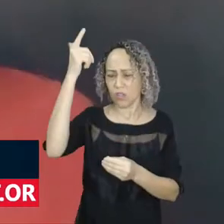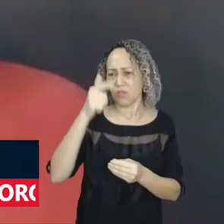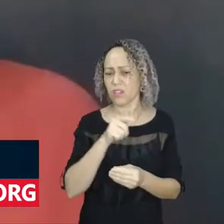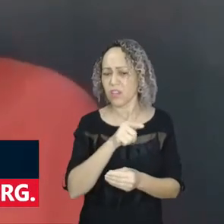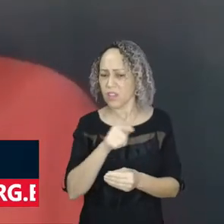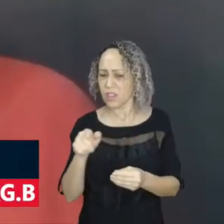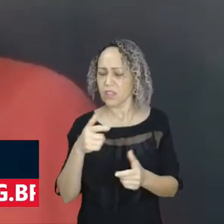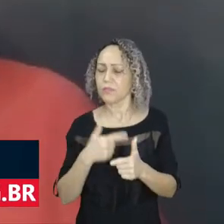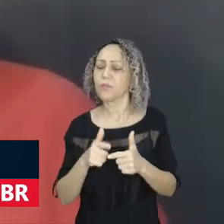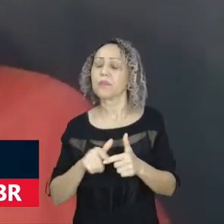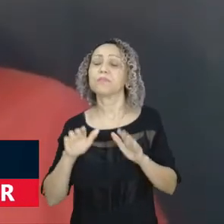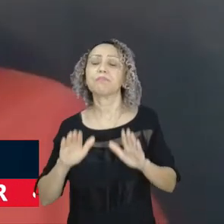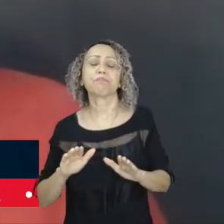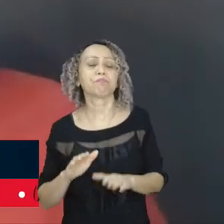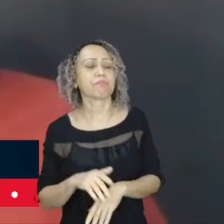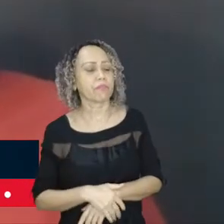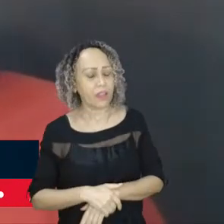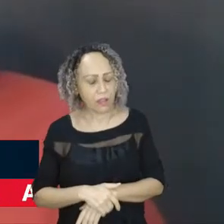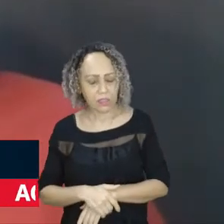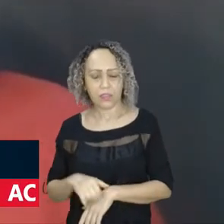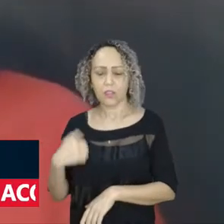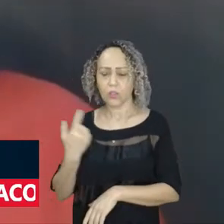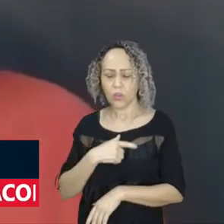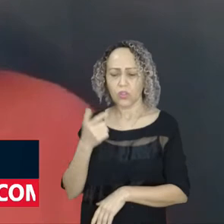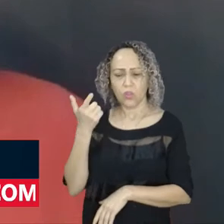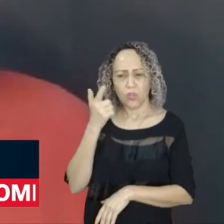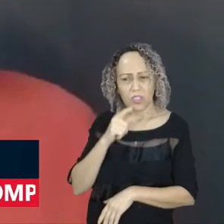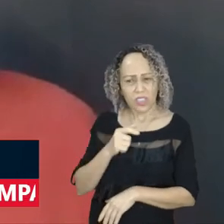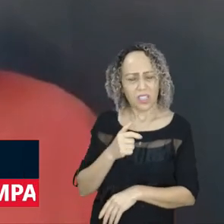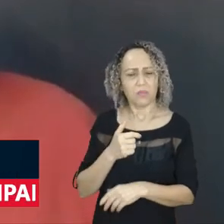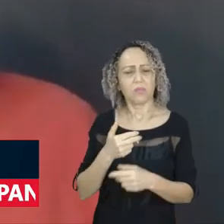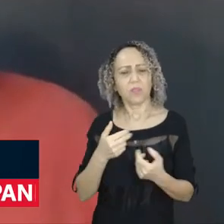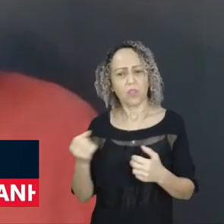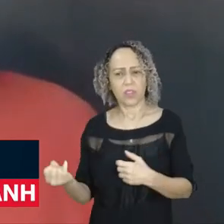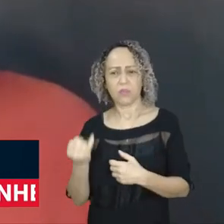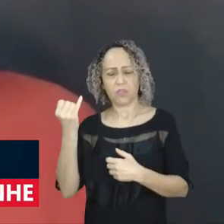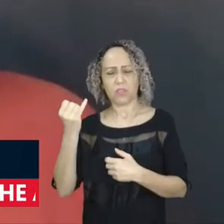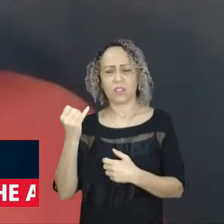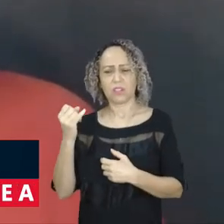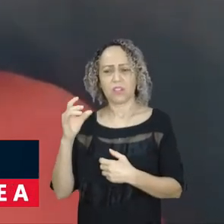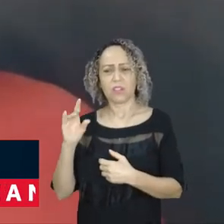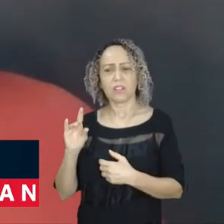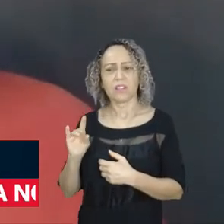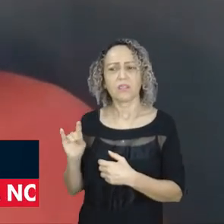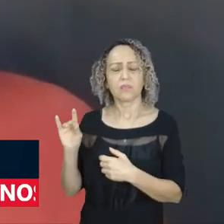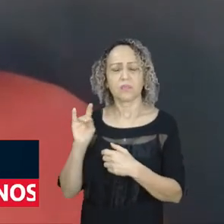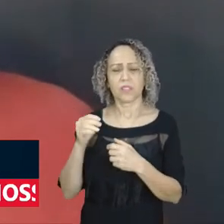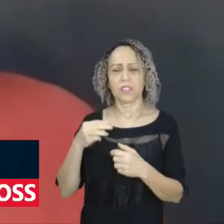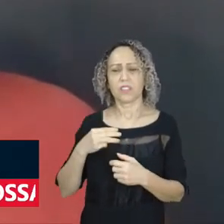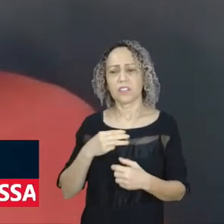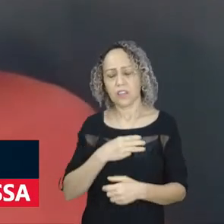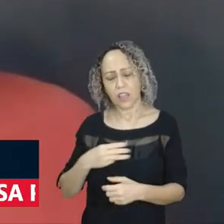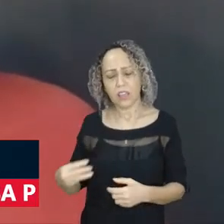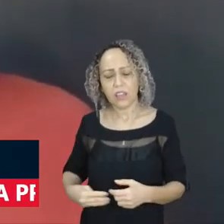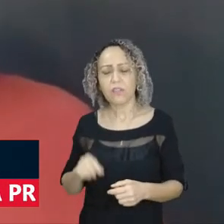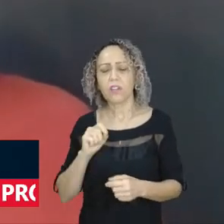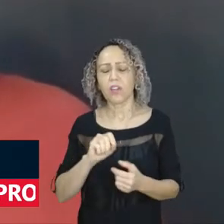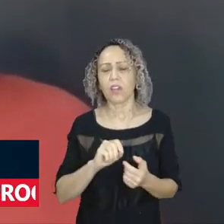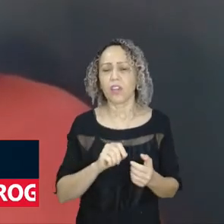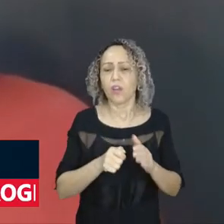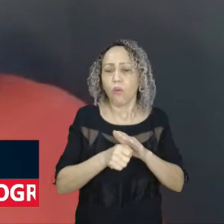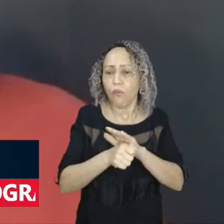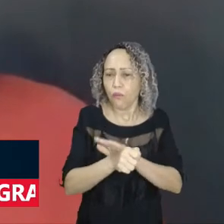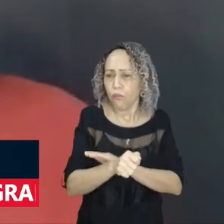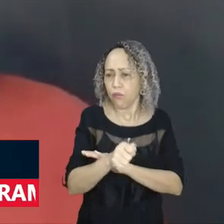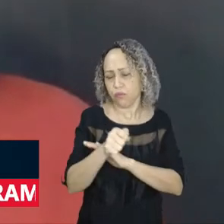Nós conseguimos algo importante, que o ministro da Ciência anunciou segunda-feira, que é que o Fundo Nacional do Desenvolvimento Científico